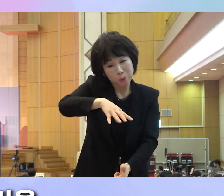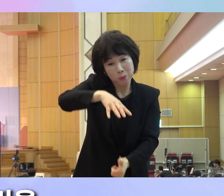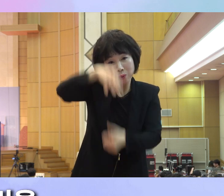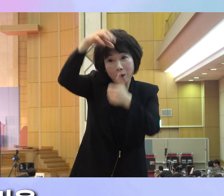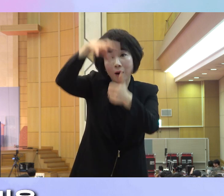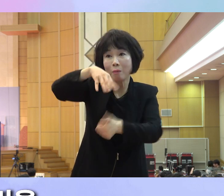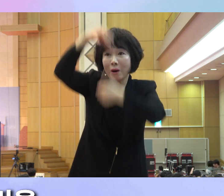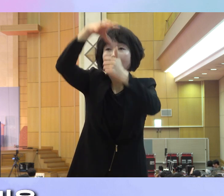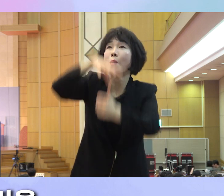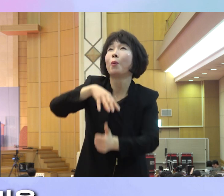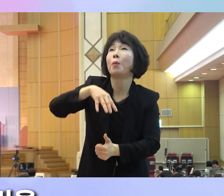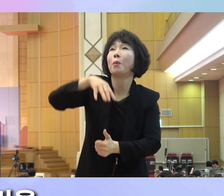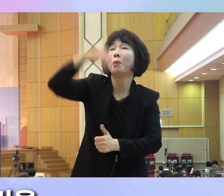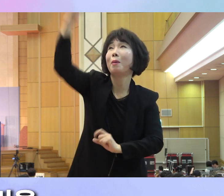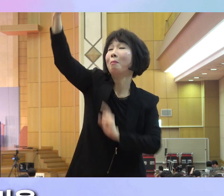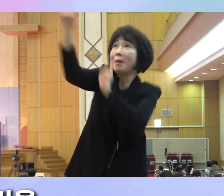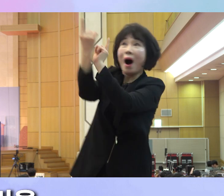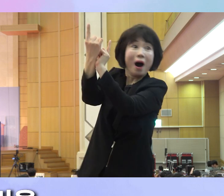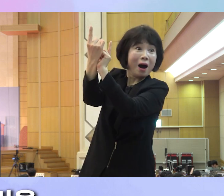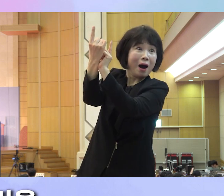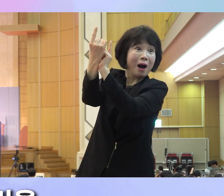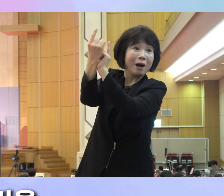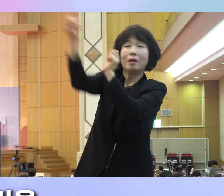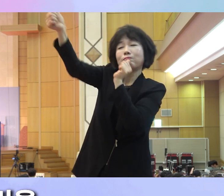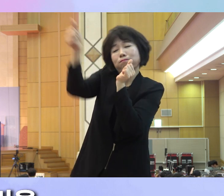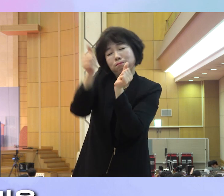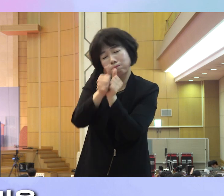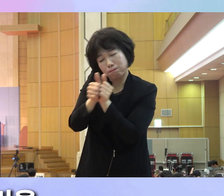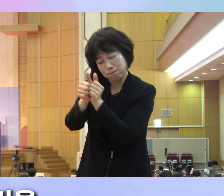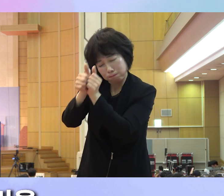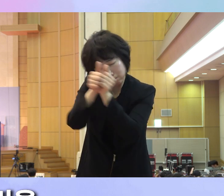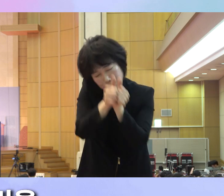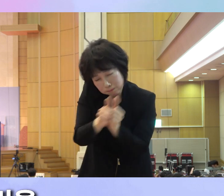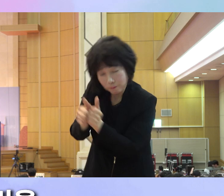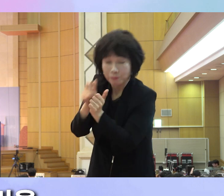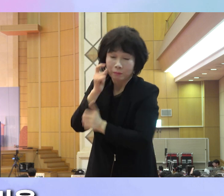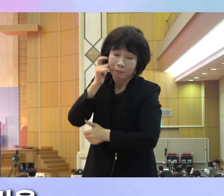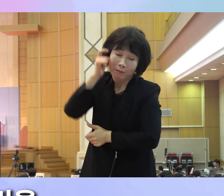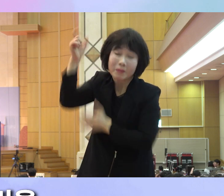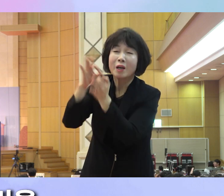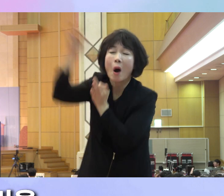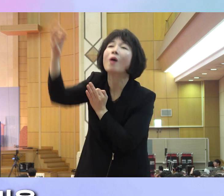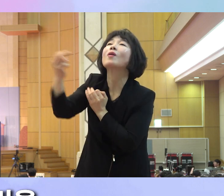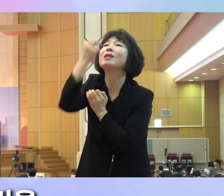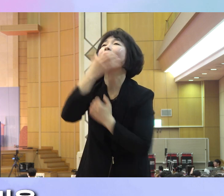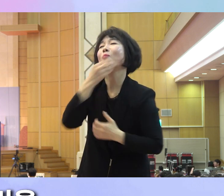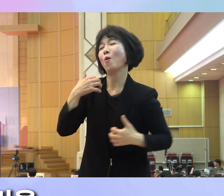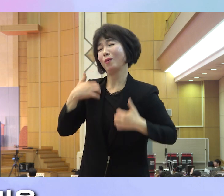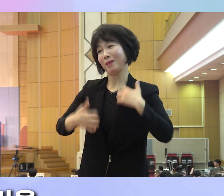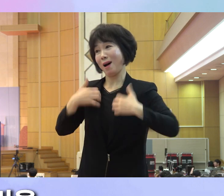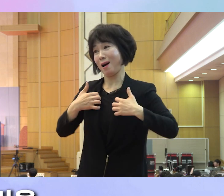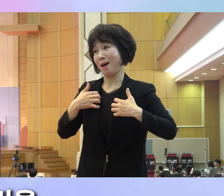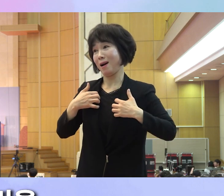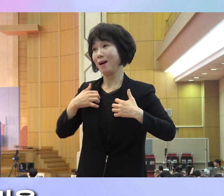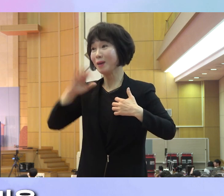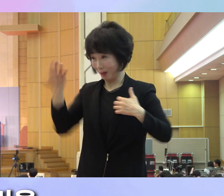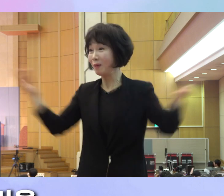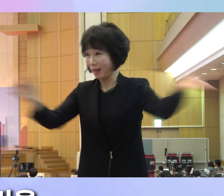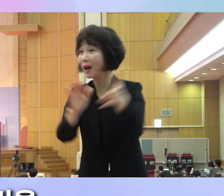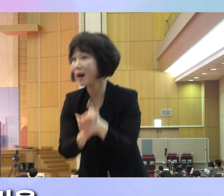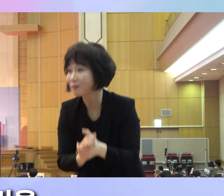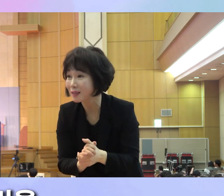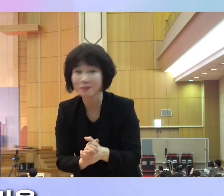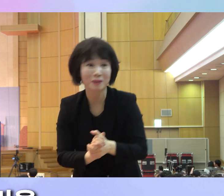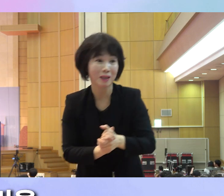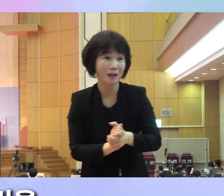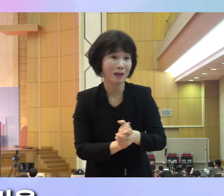주님을 영접하게 되고, 그때부터 주님과 함께 영원히 영생 복락을 누린다라고 말씀하고 있는